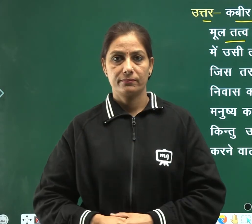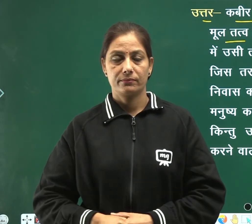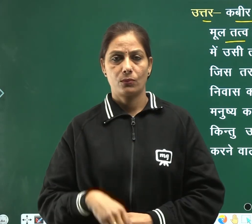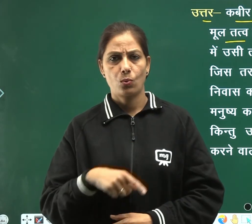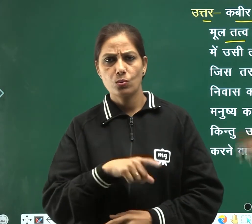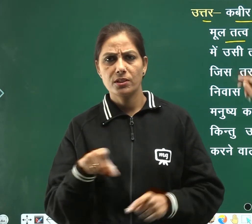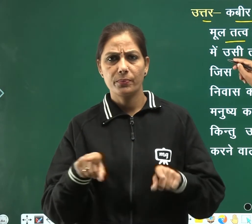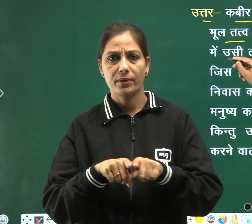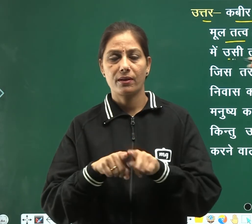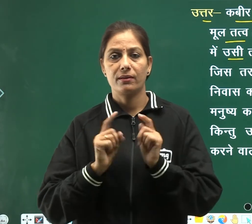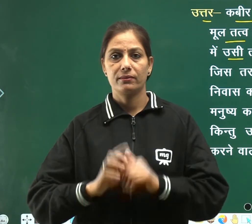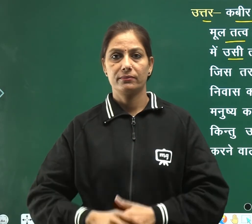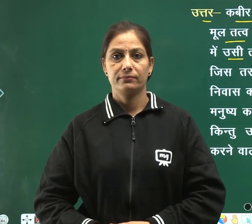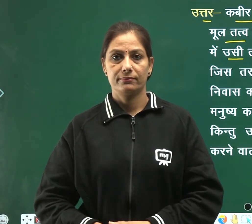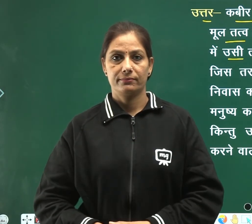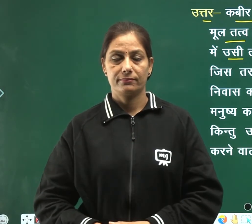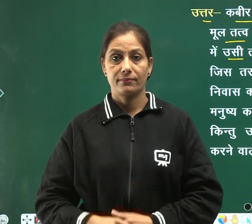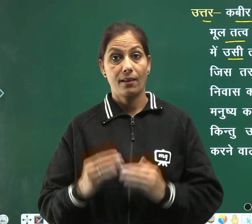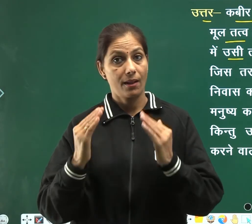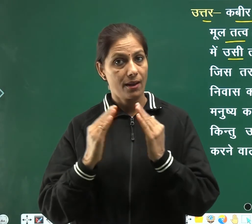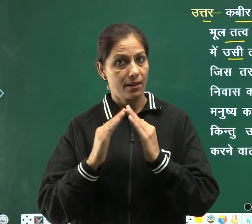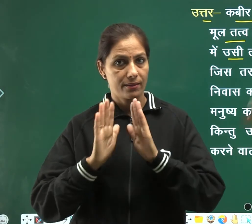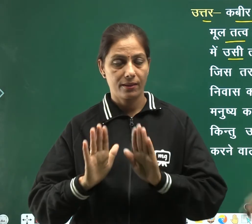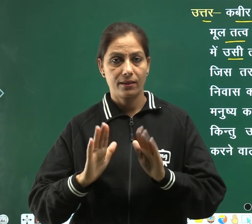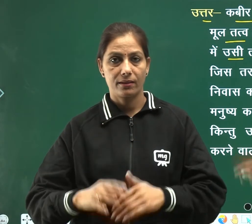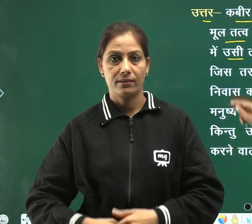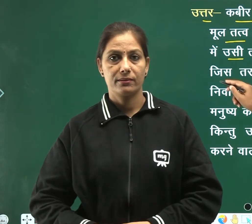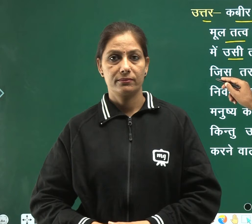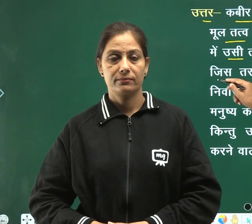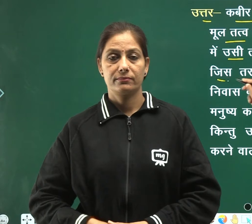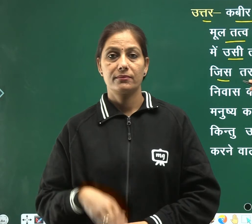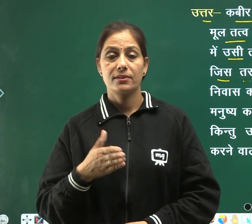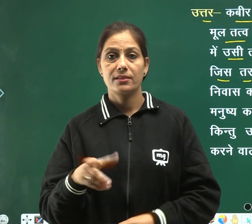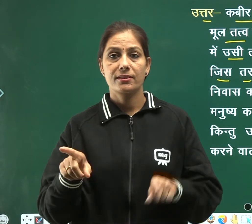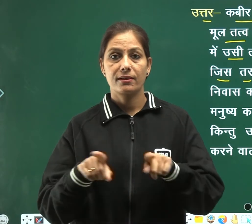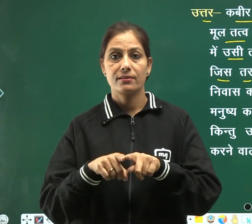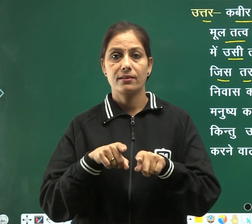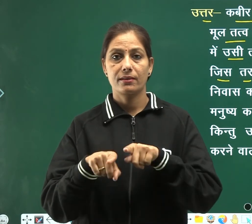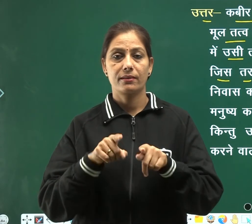उसी प्रकार निवास करता है जिस तरह